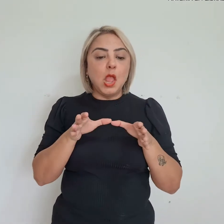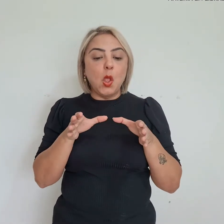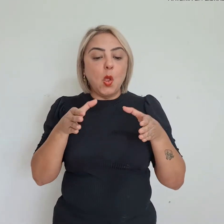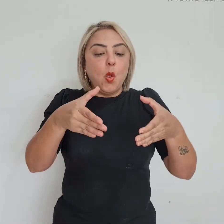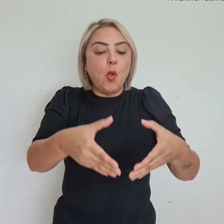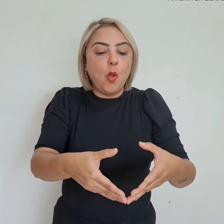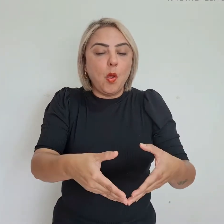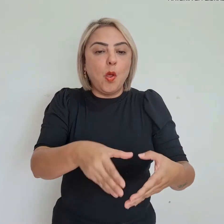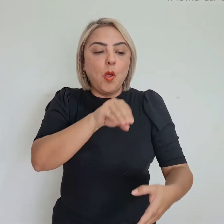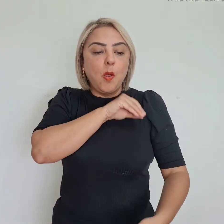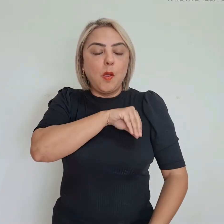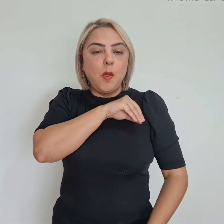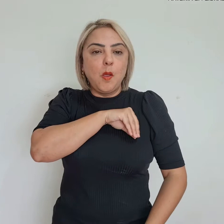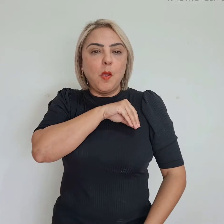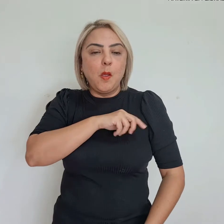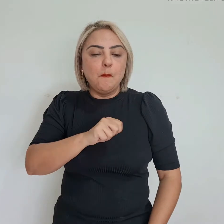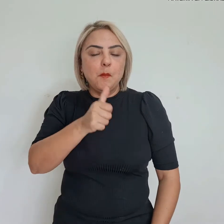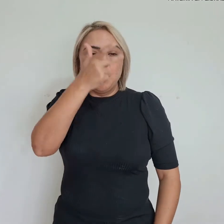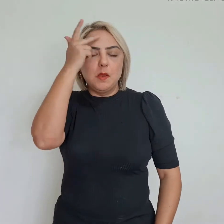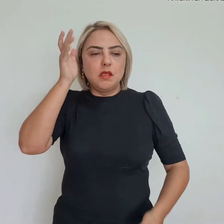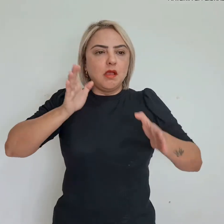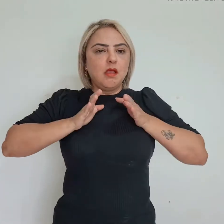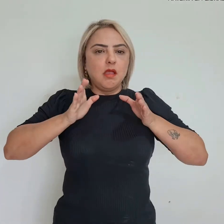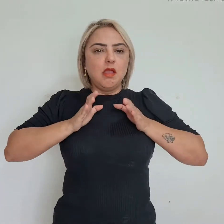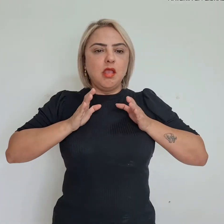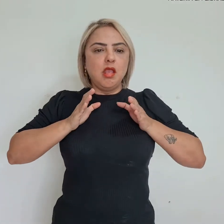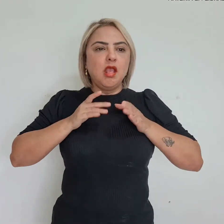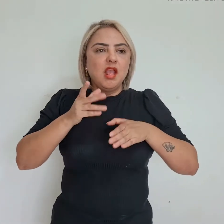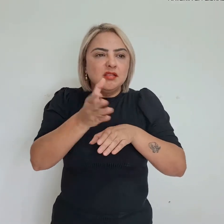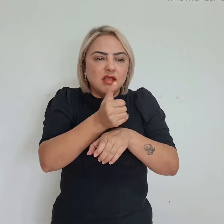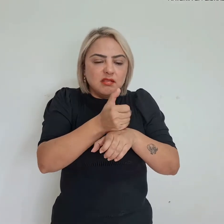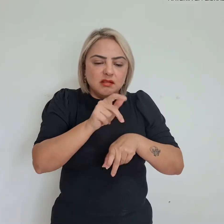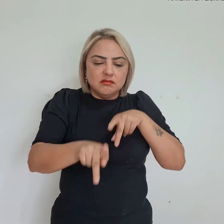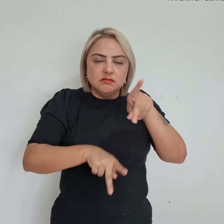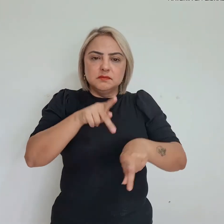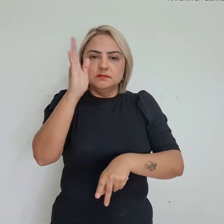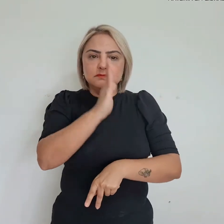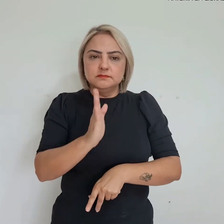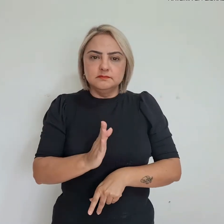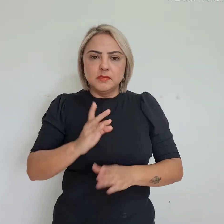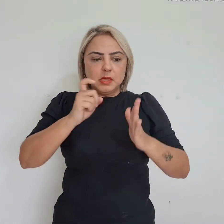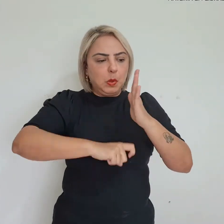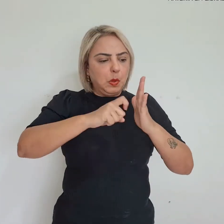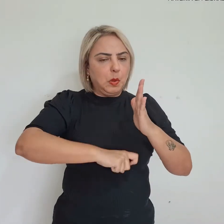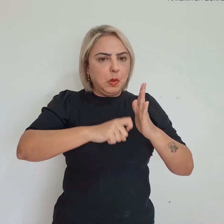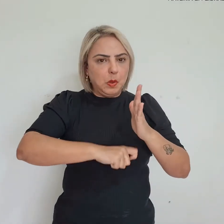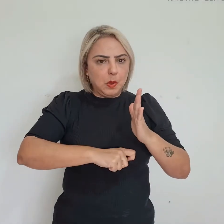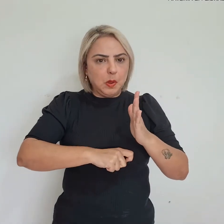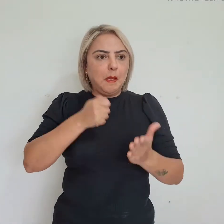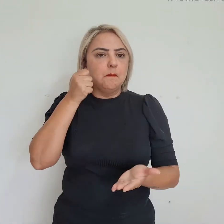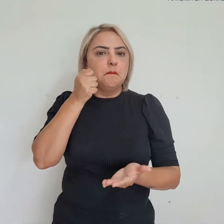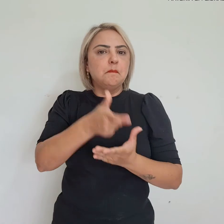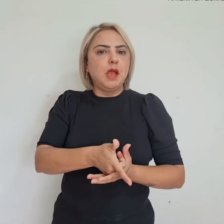concentrar renda nas mãos de poucos, sugando a população brasileira com impostos,